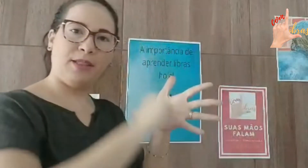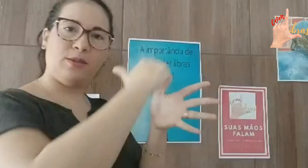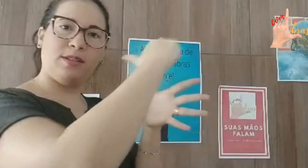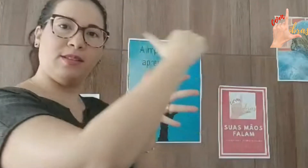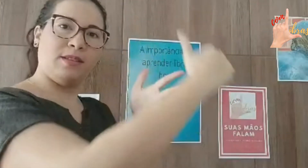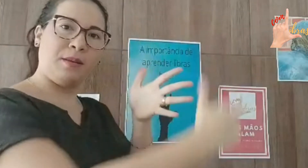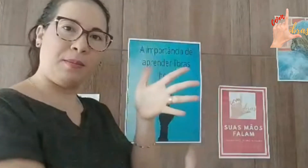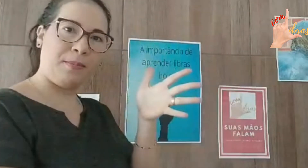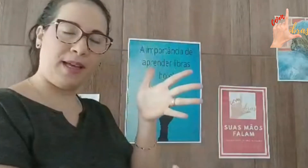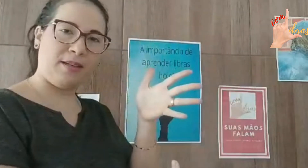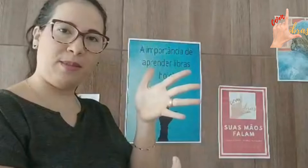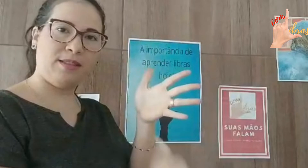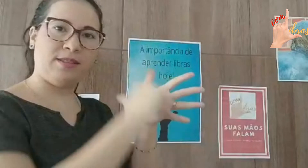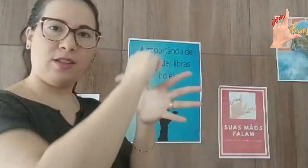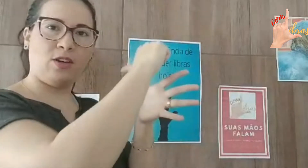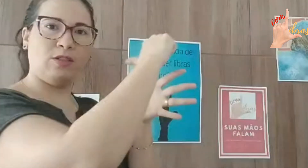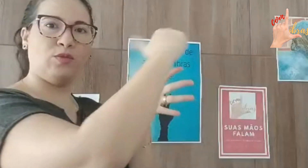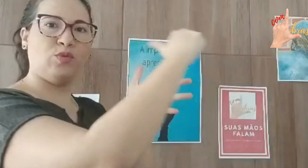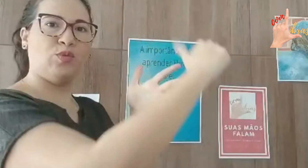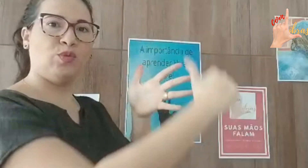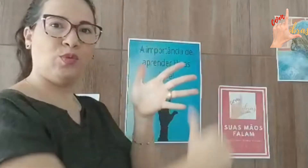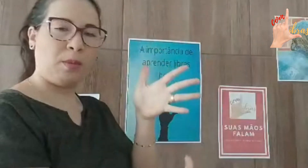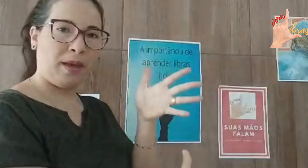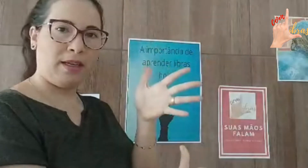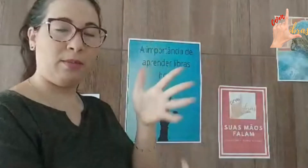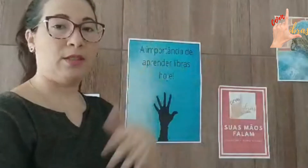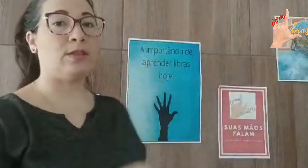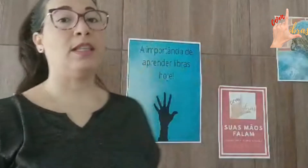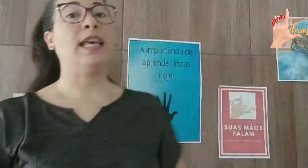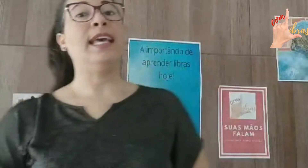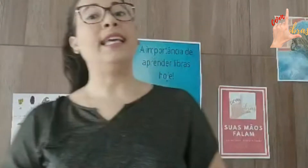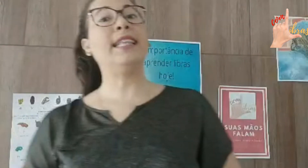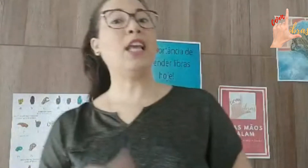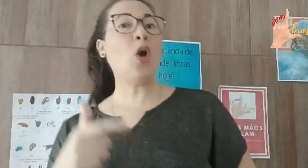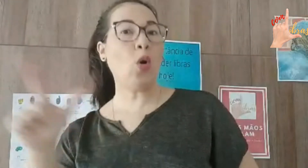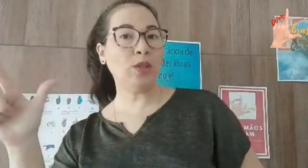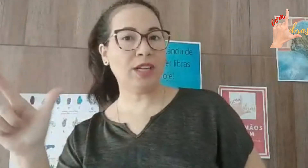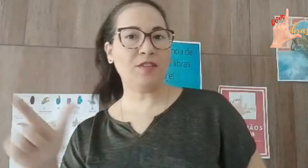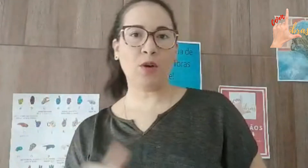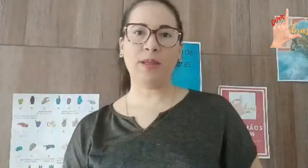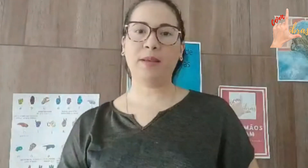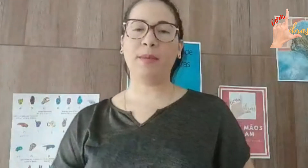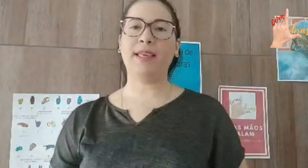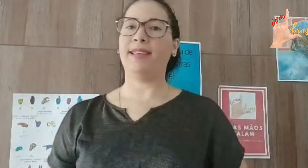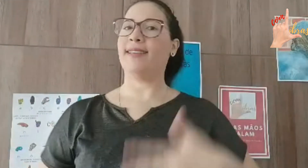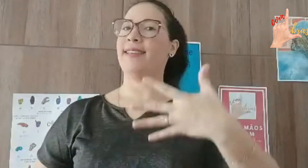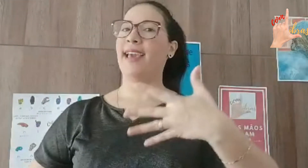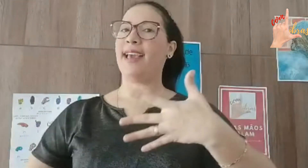Parâmetros, ó. Parâmetros. E tem outra forma também, que é essa.